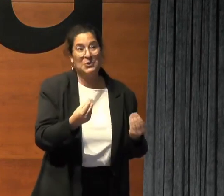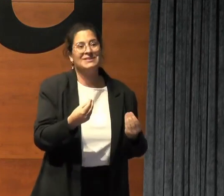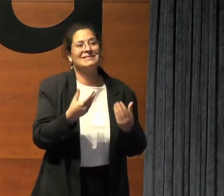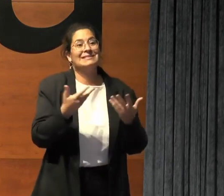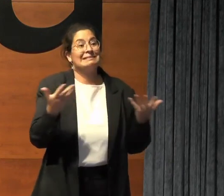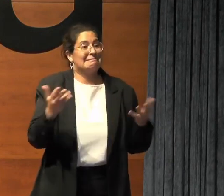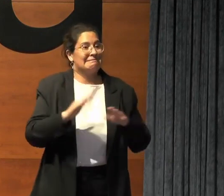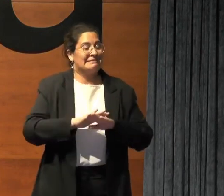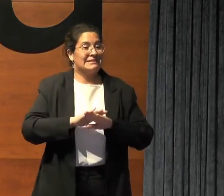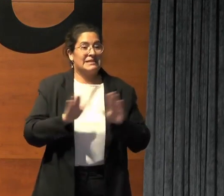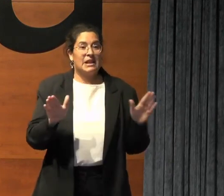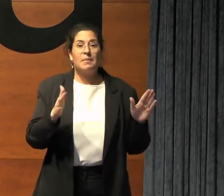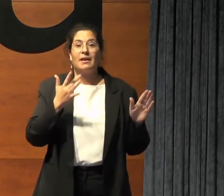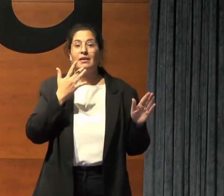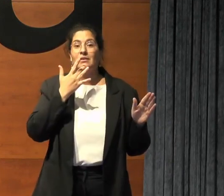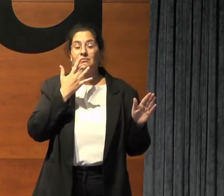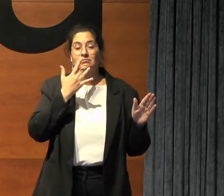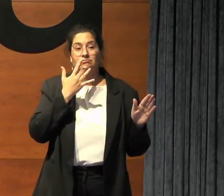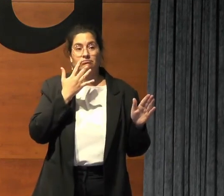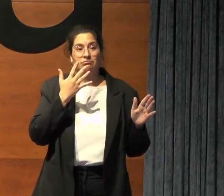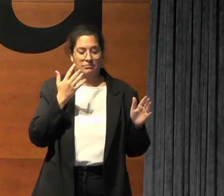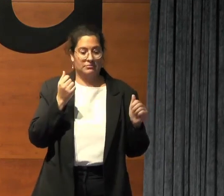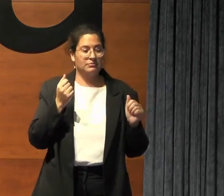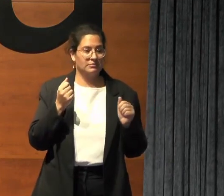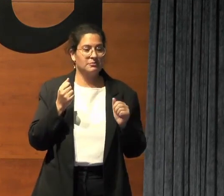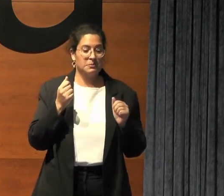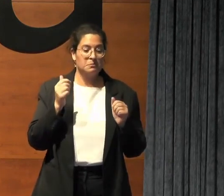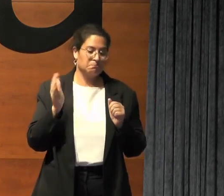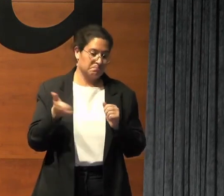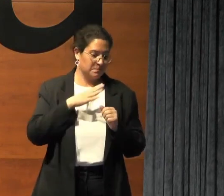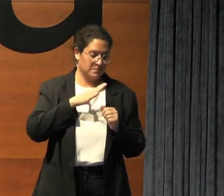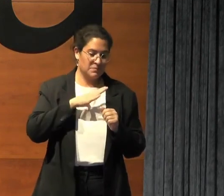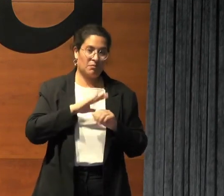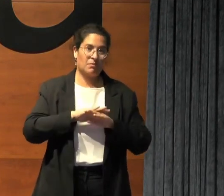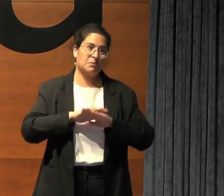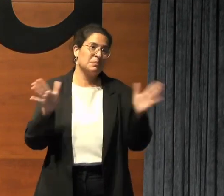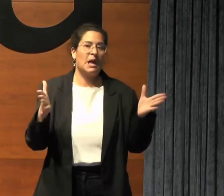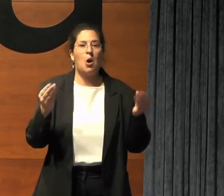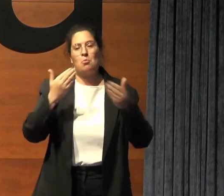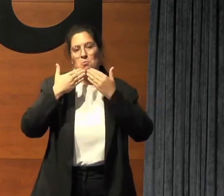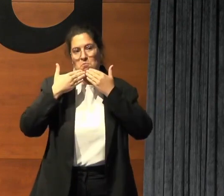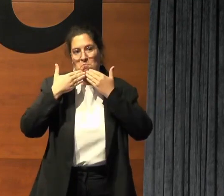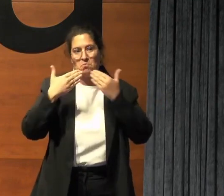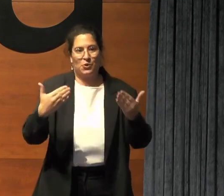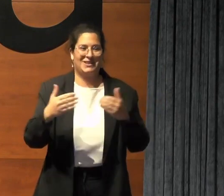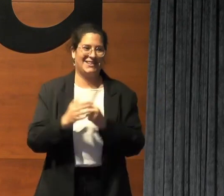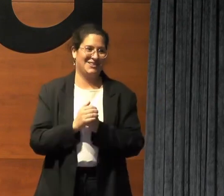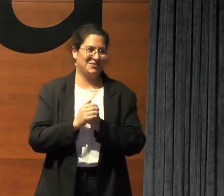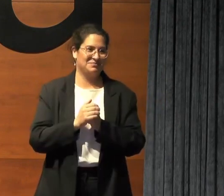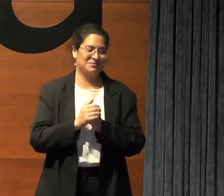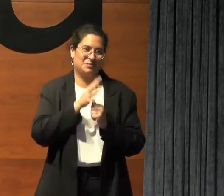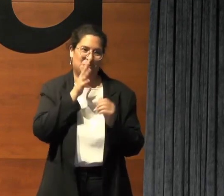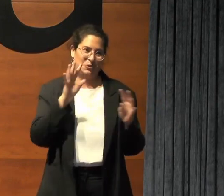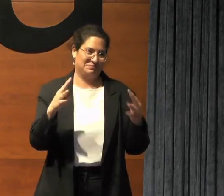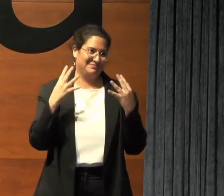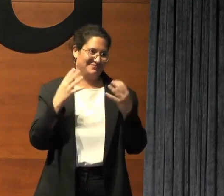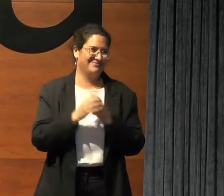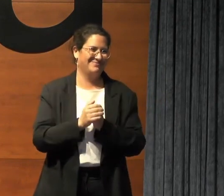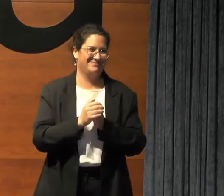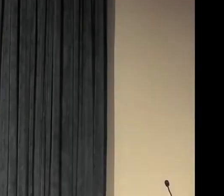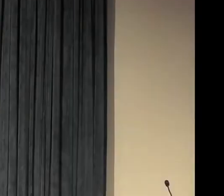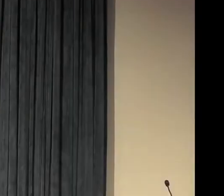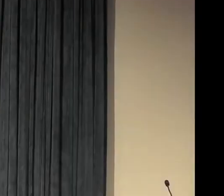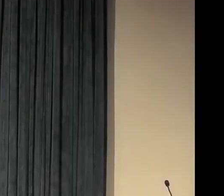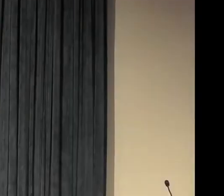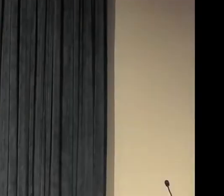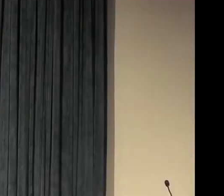Si queréis ampliar la información o tenéis curiosidad por alguna otra consulta, aquí os dejo la bibliografía en la que yo me he basado para realizar todo